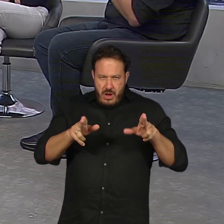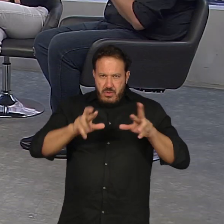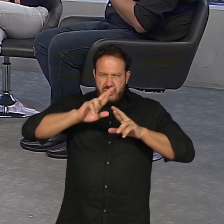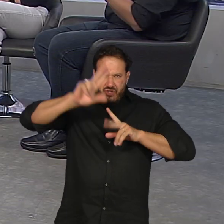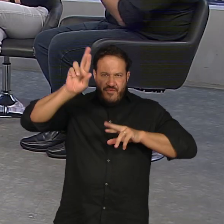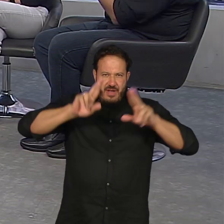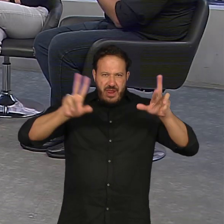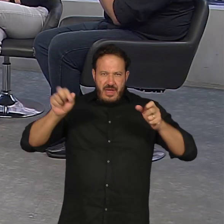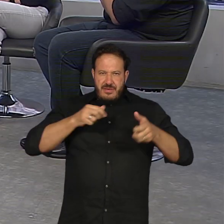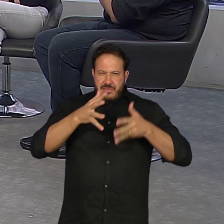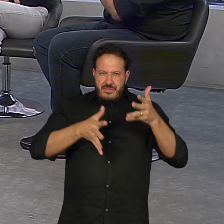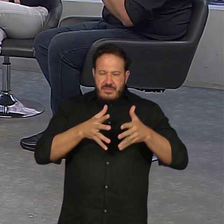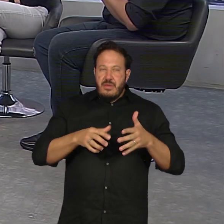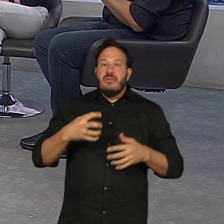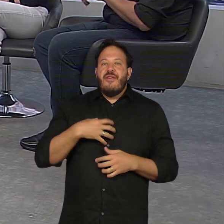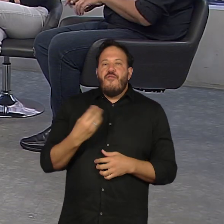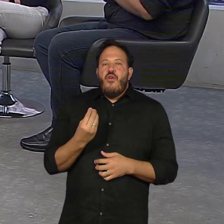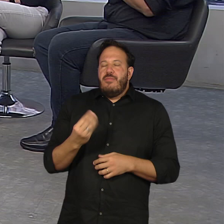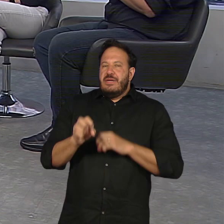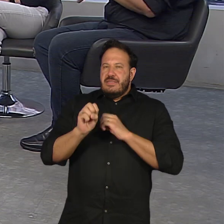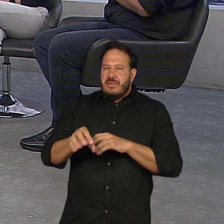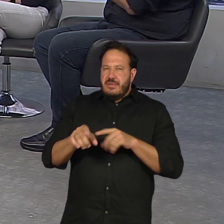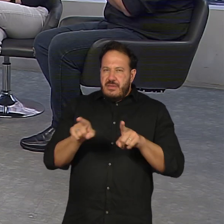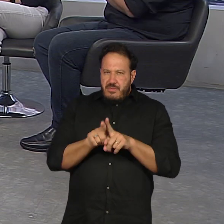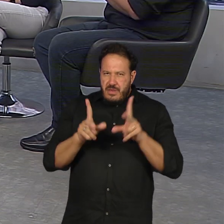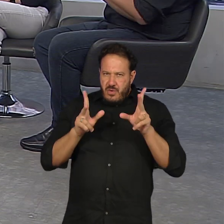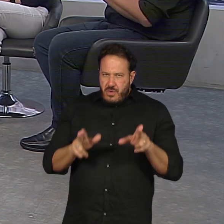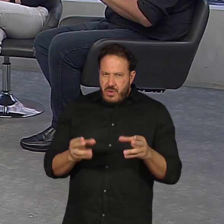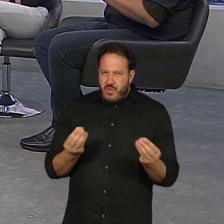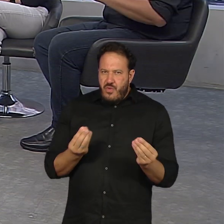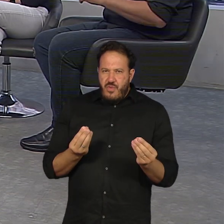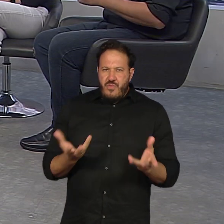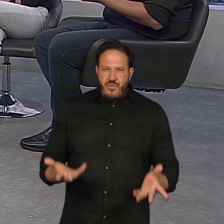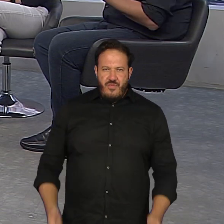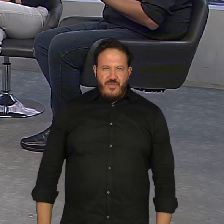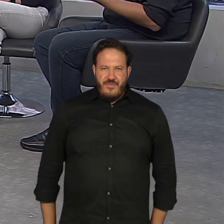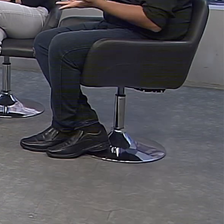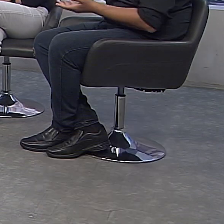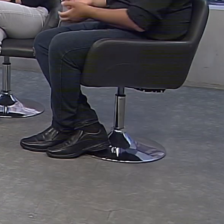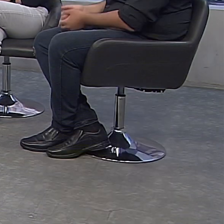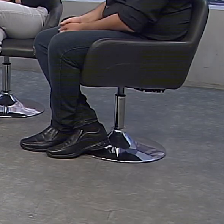diferenças e no sistema de ensino também acontece isso?